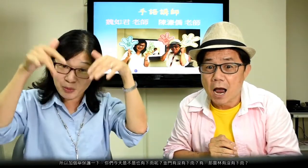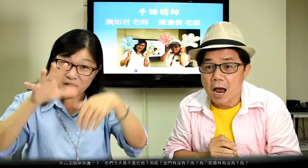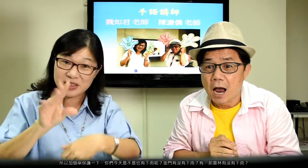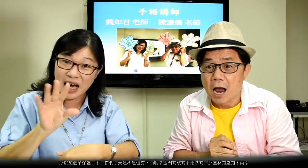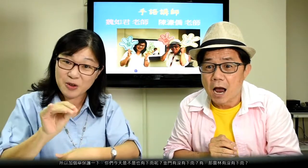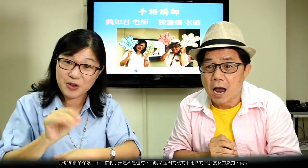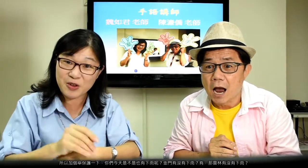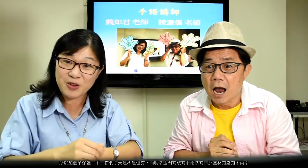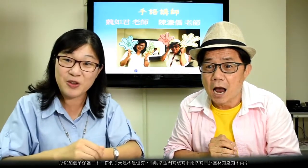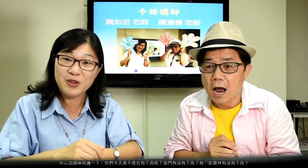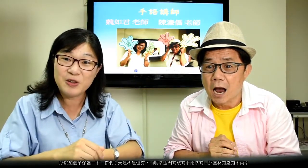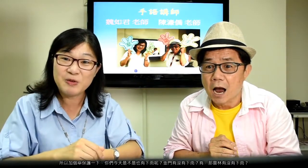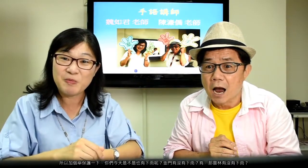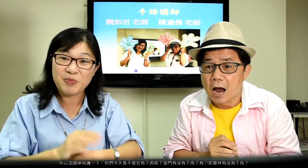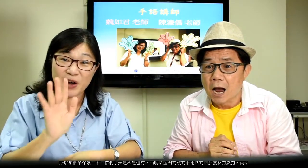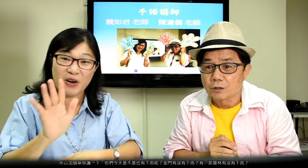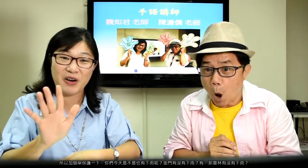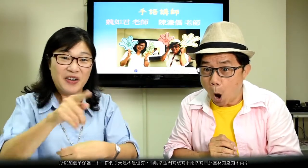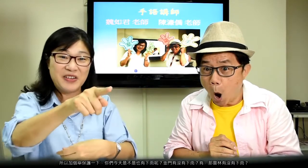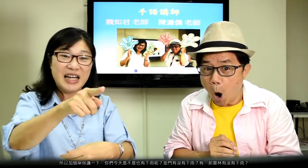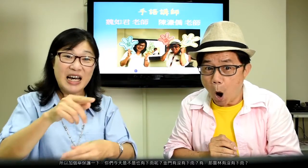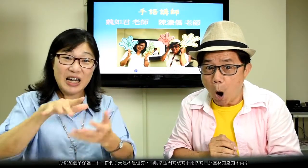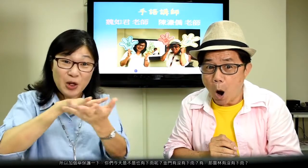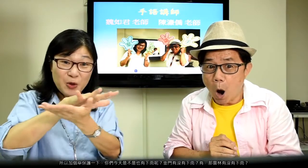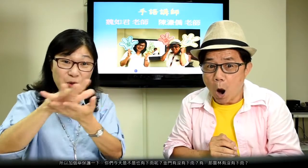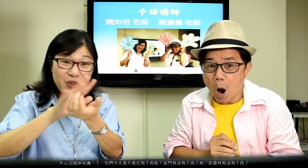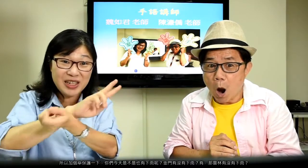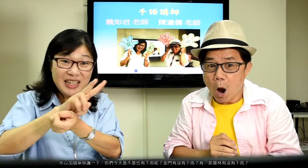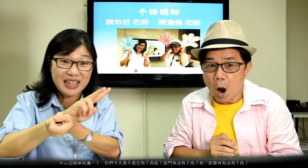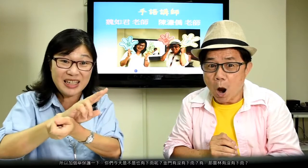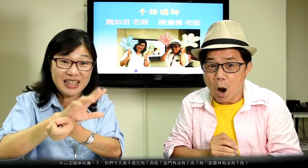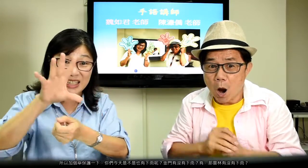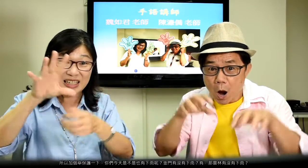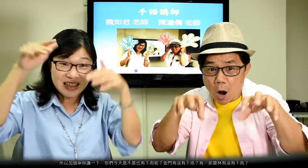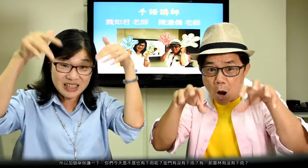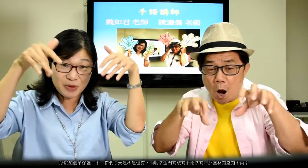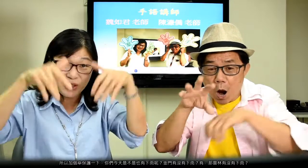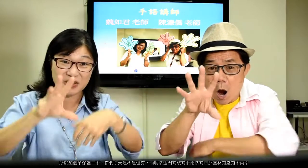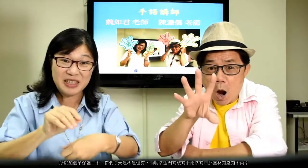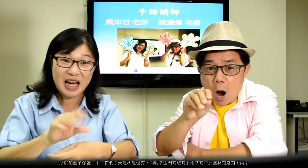没有下雨？有。那云林有没有下